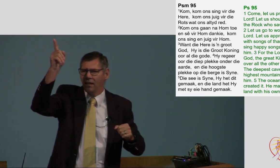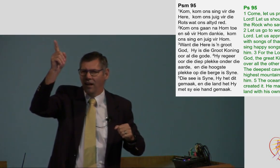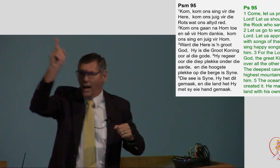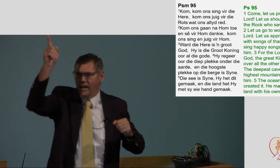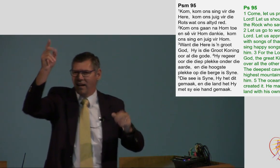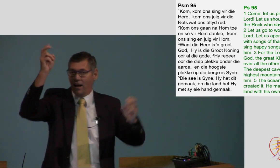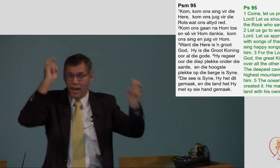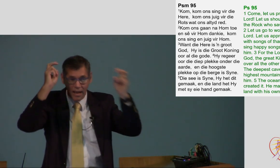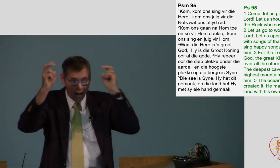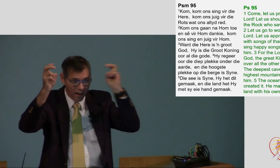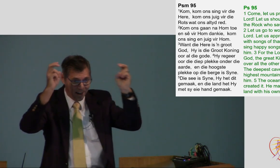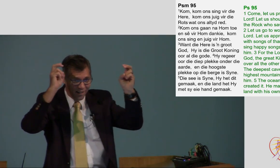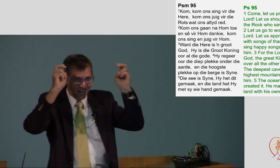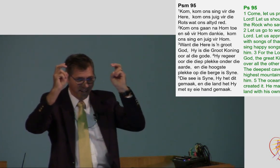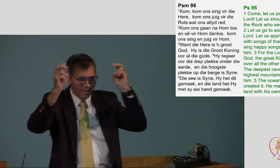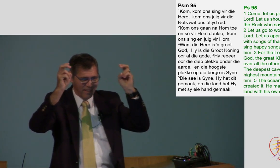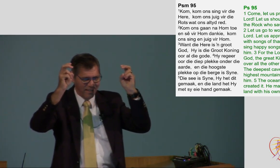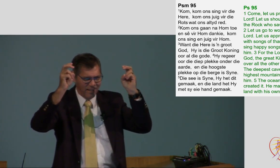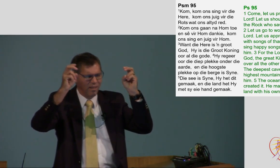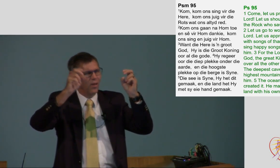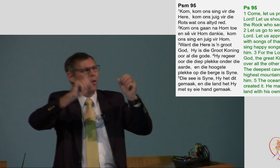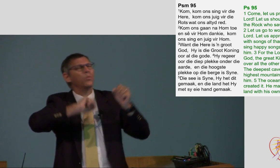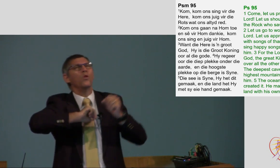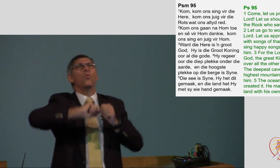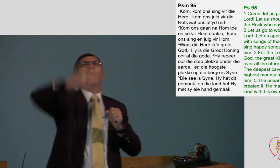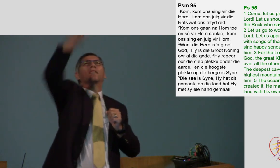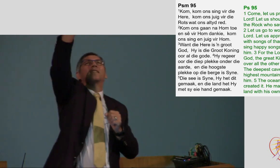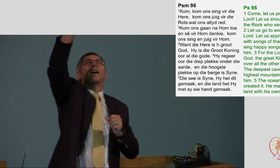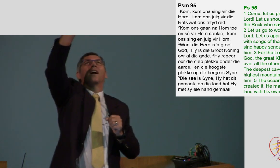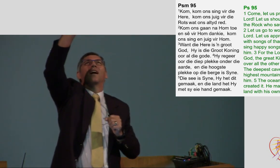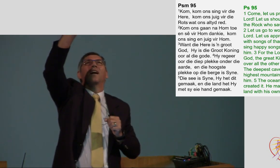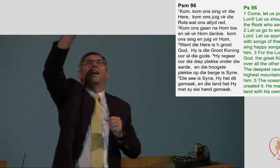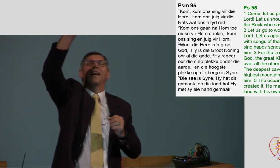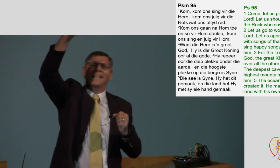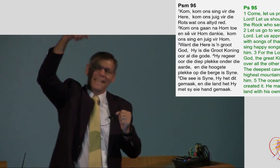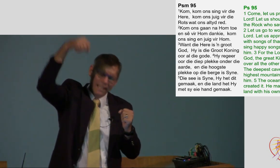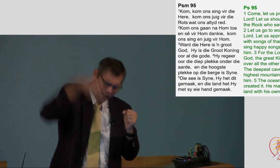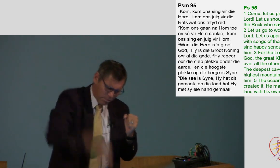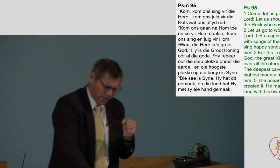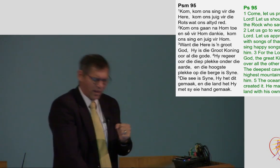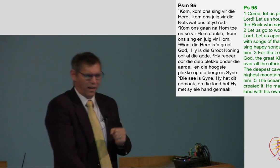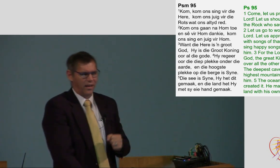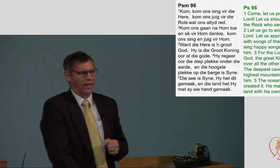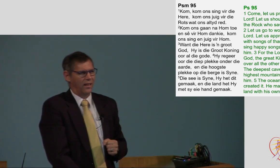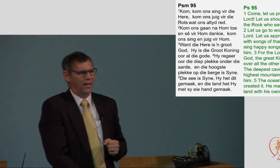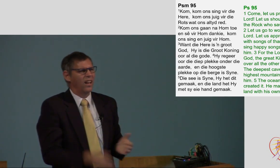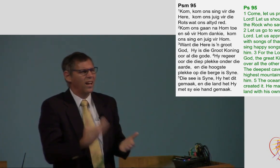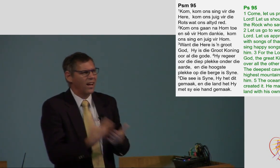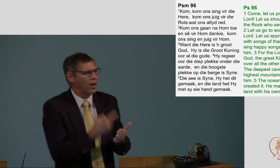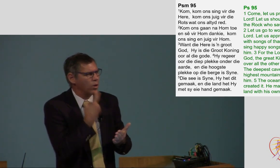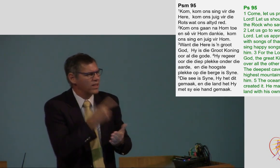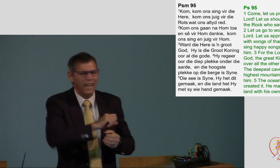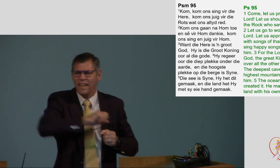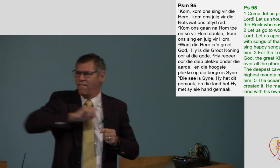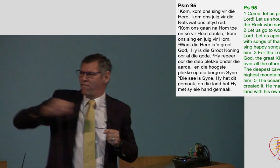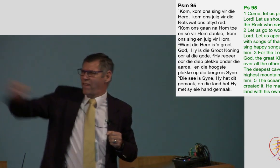Hy regeer op die hoogste en die diepste. Kan ook sê die